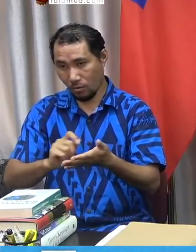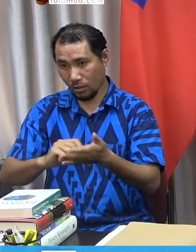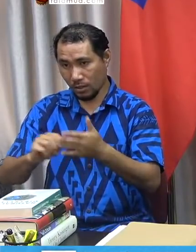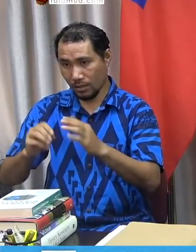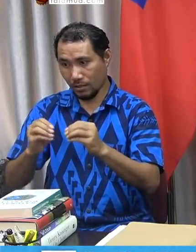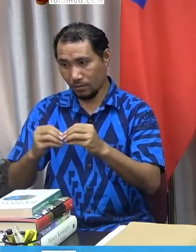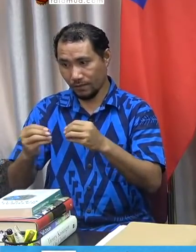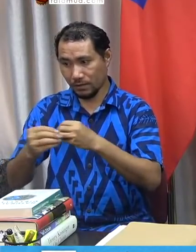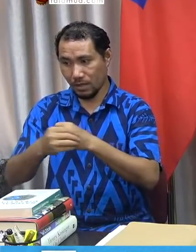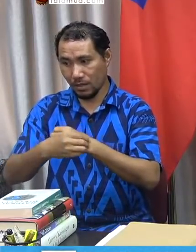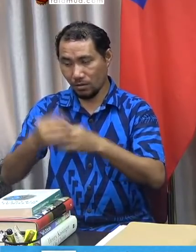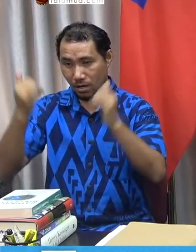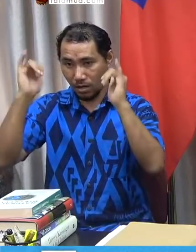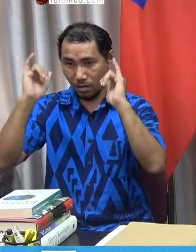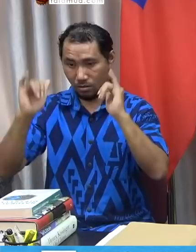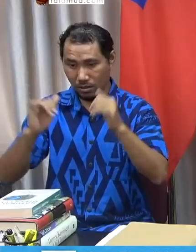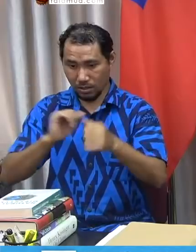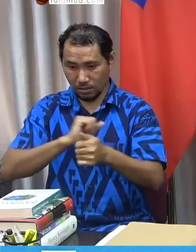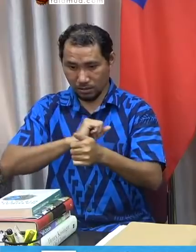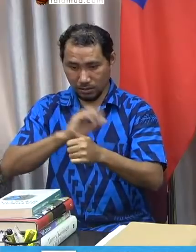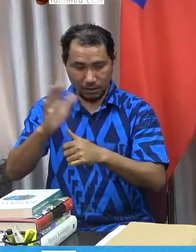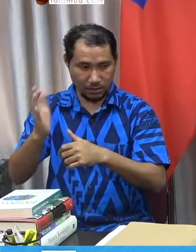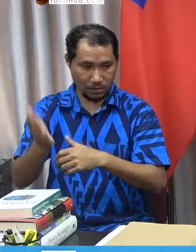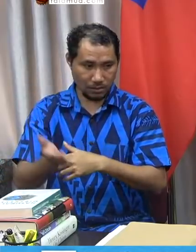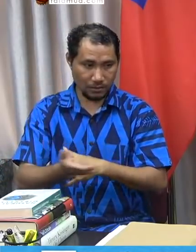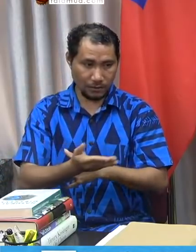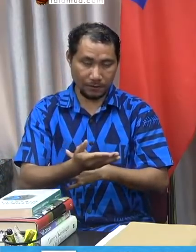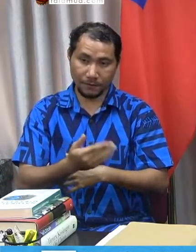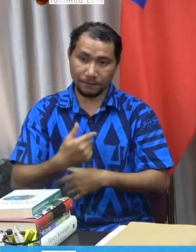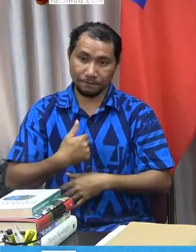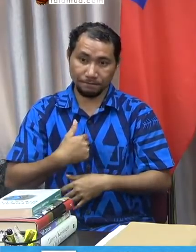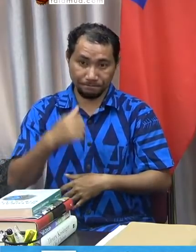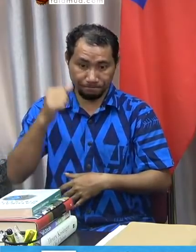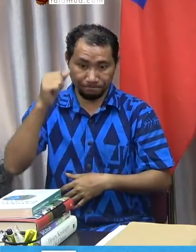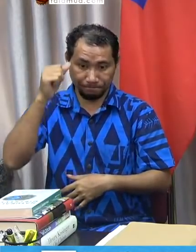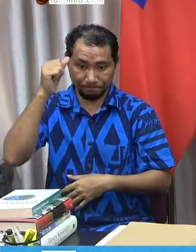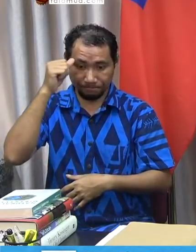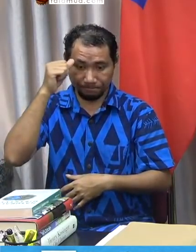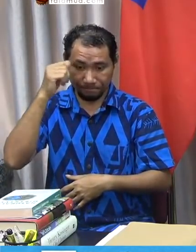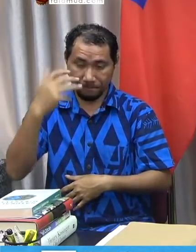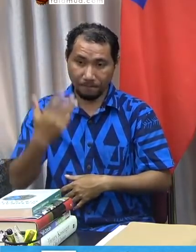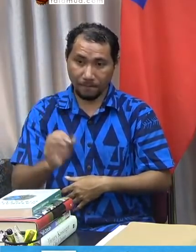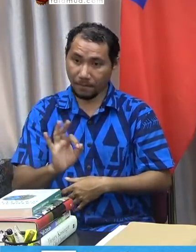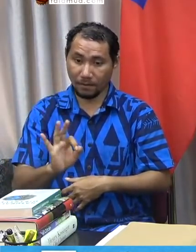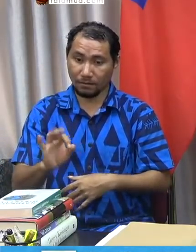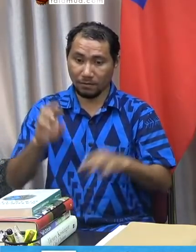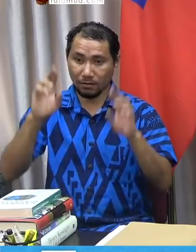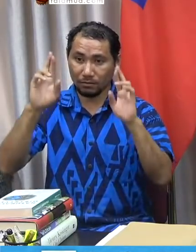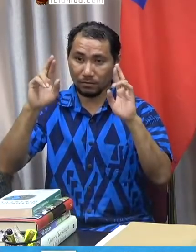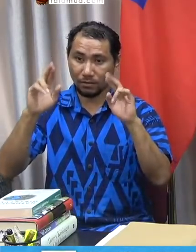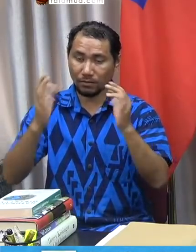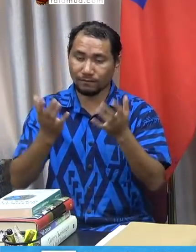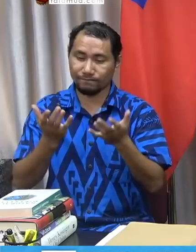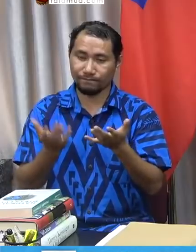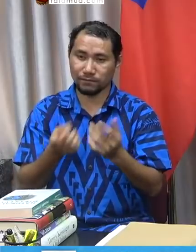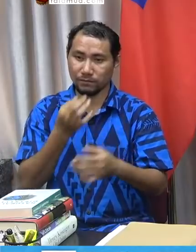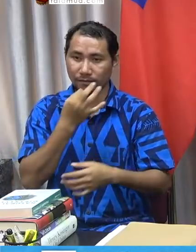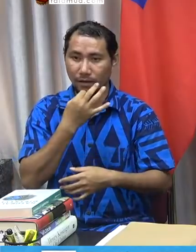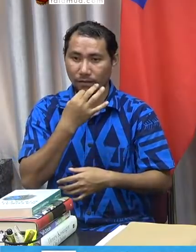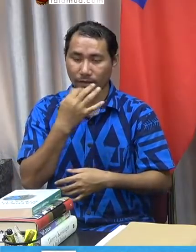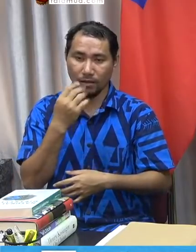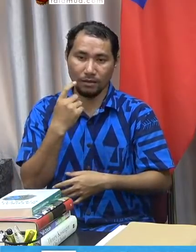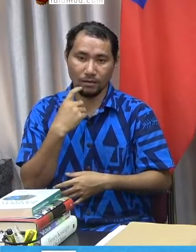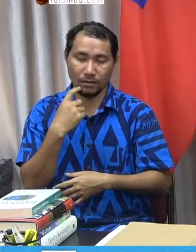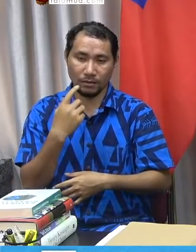O te manatu e le o se mata upu mama le mata upu le